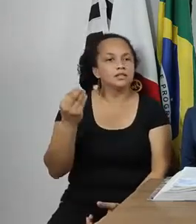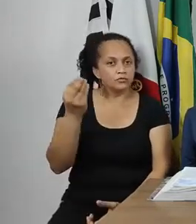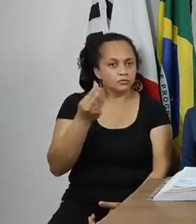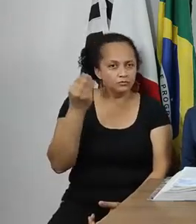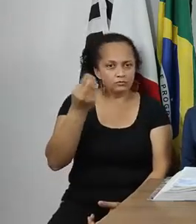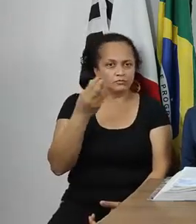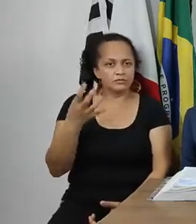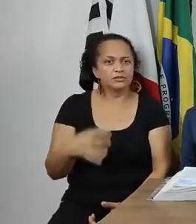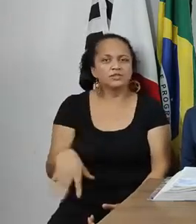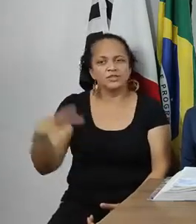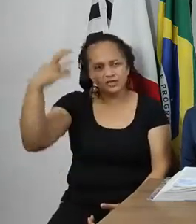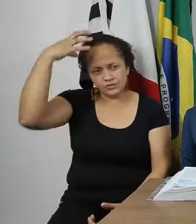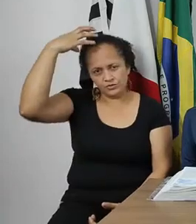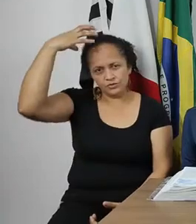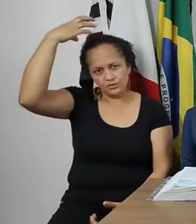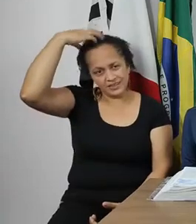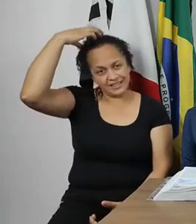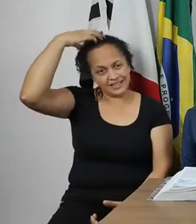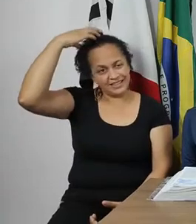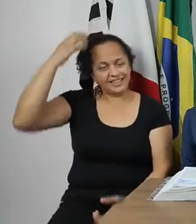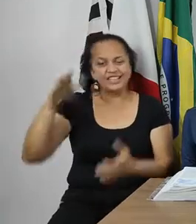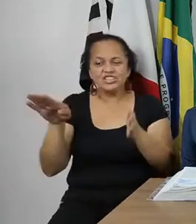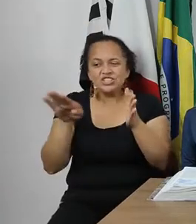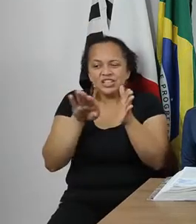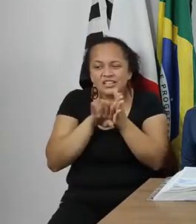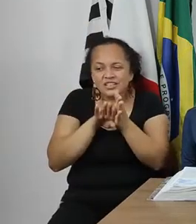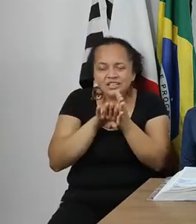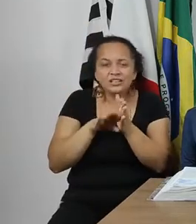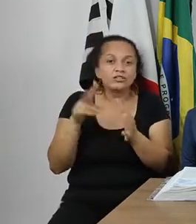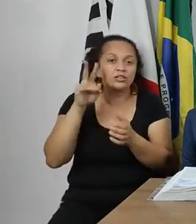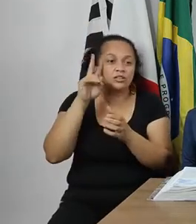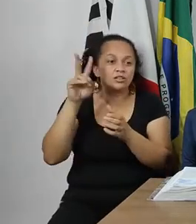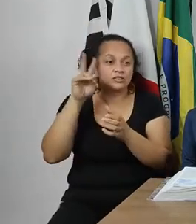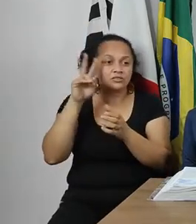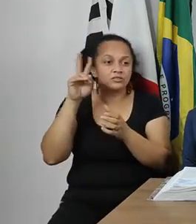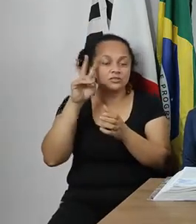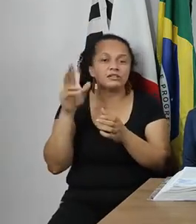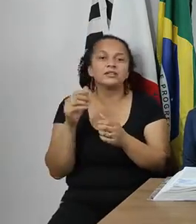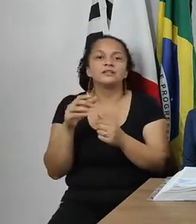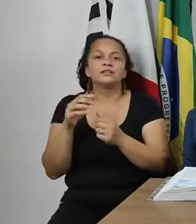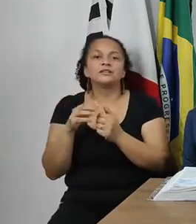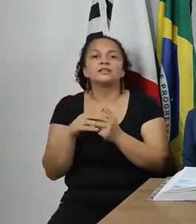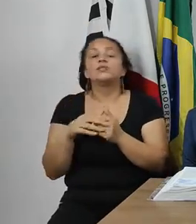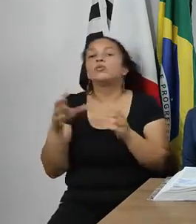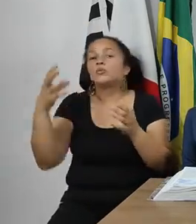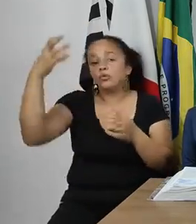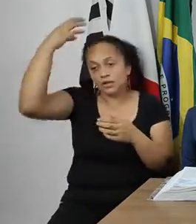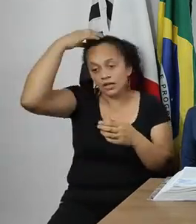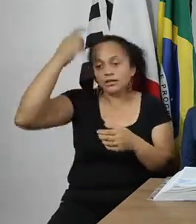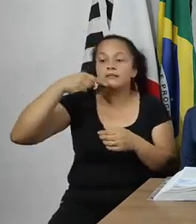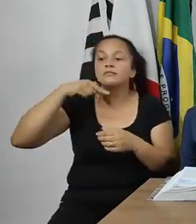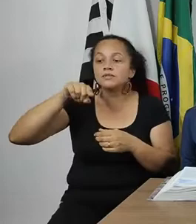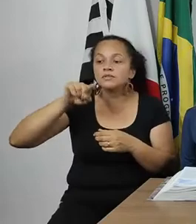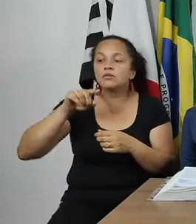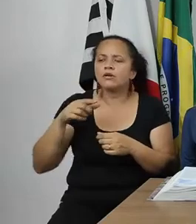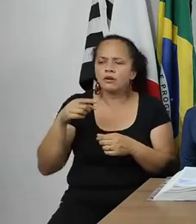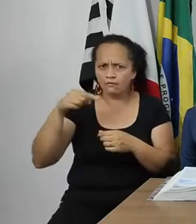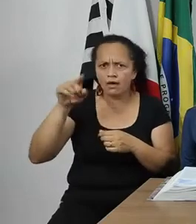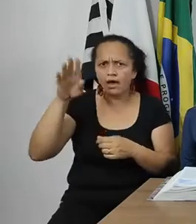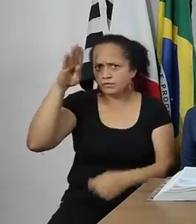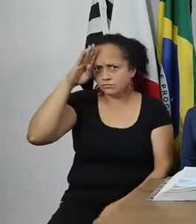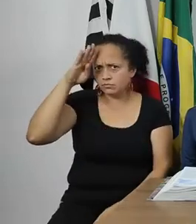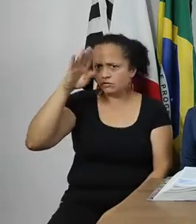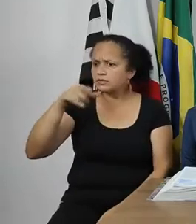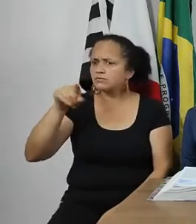foi chegando perto de Jerusalém, na história conta que o rei mandou um oficial. E esse